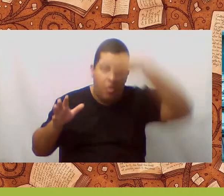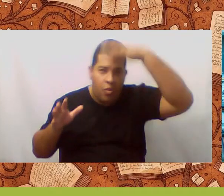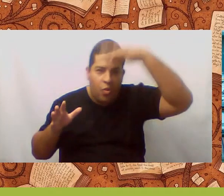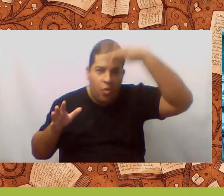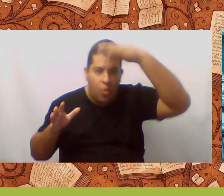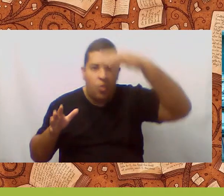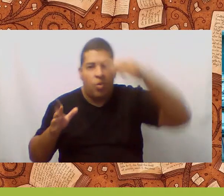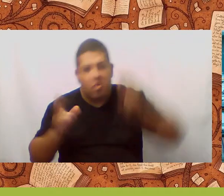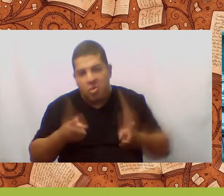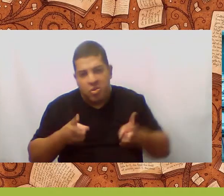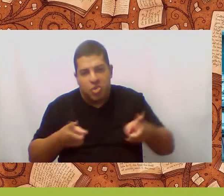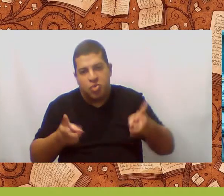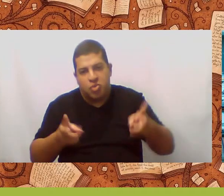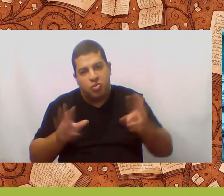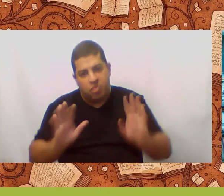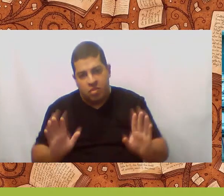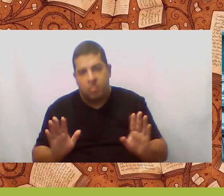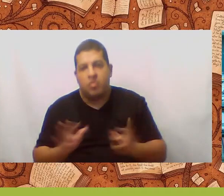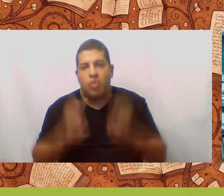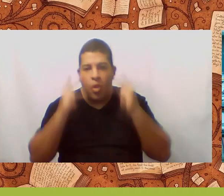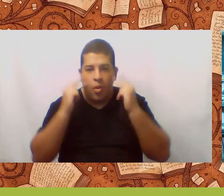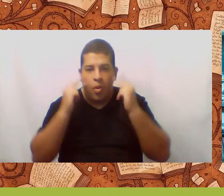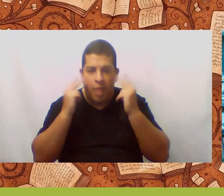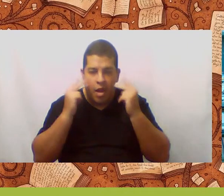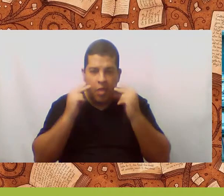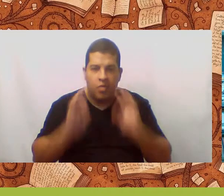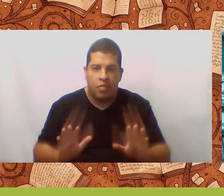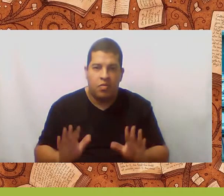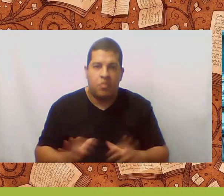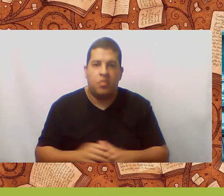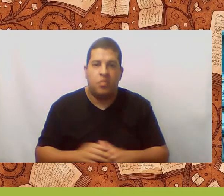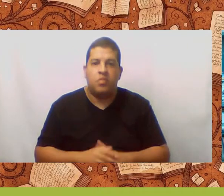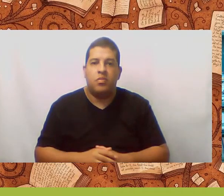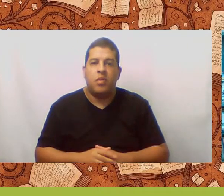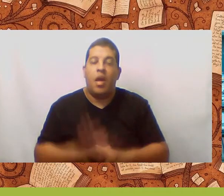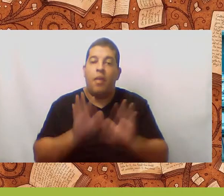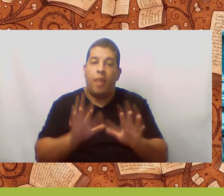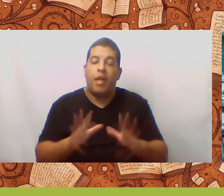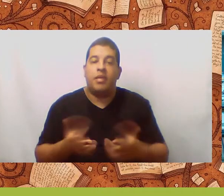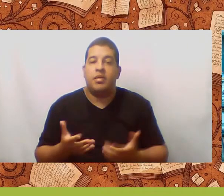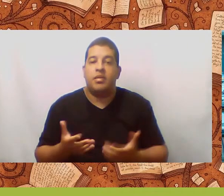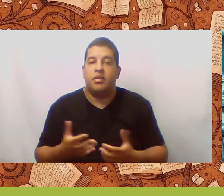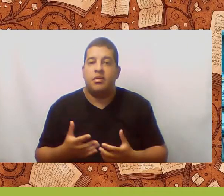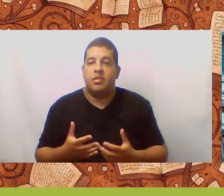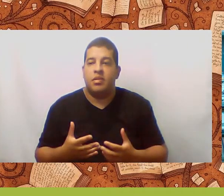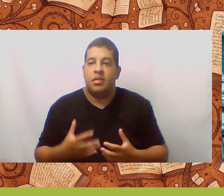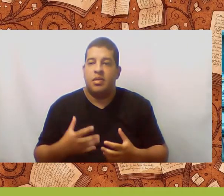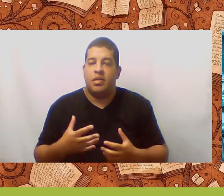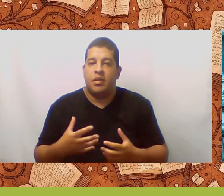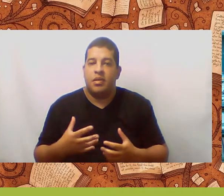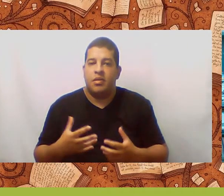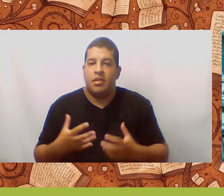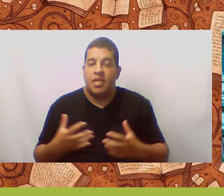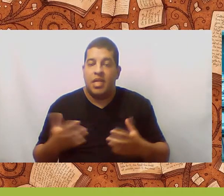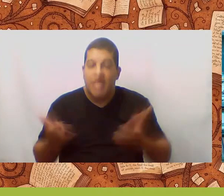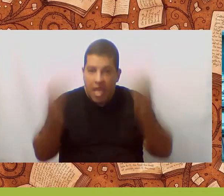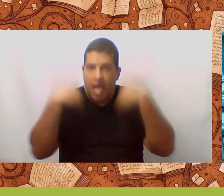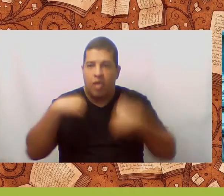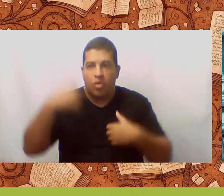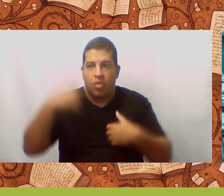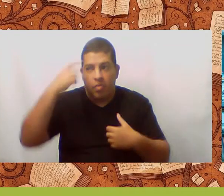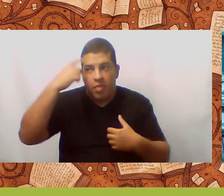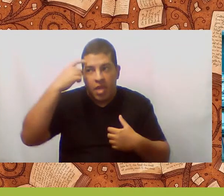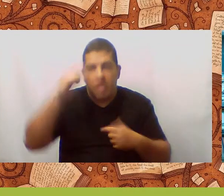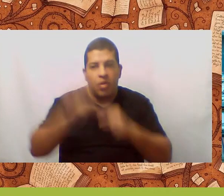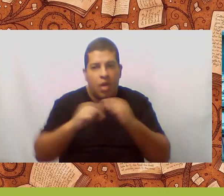Então eles mantêm essa condição, né? Mas de qualquer maneira eles recusam, né, efetivamente o